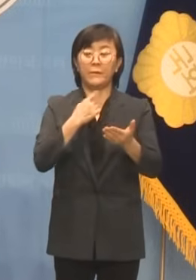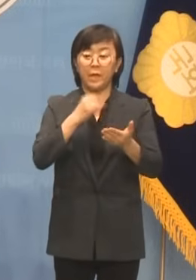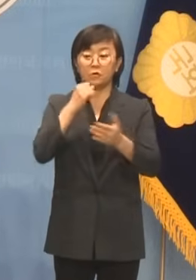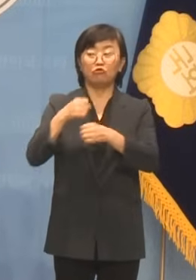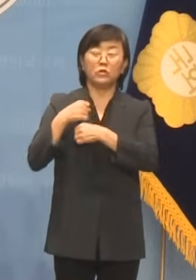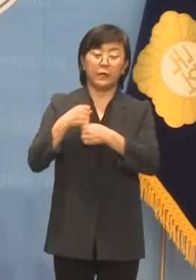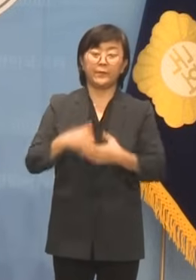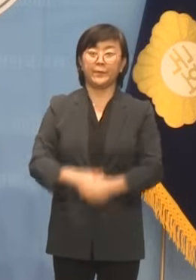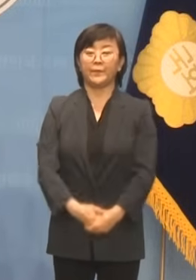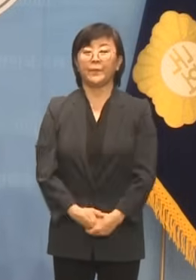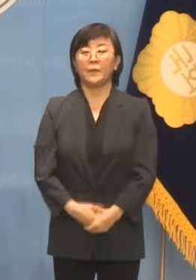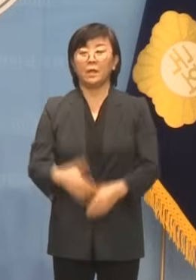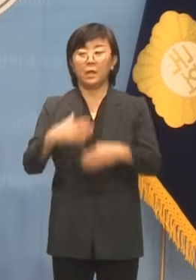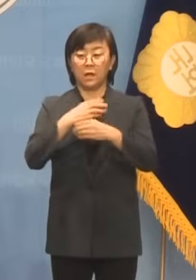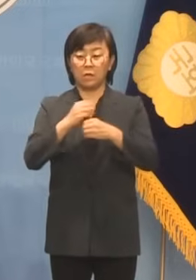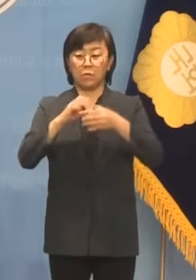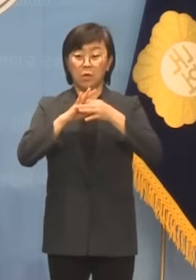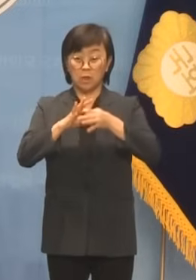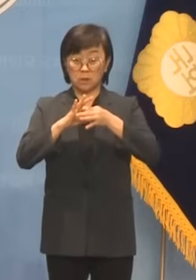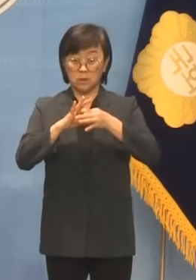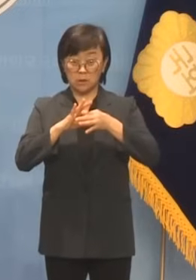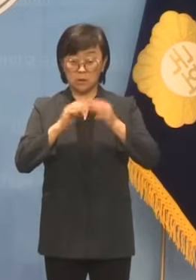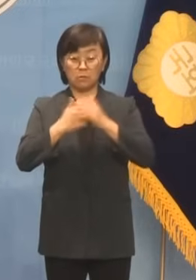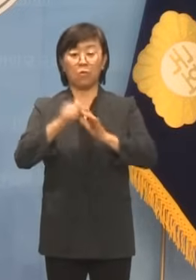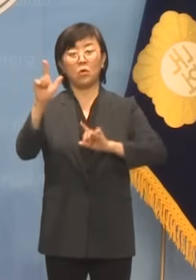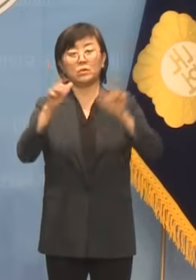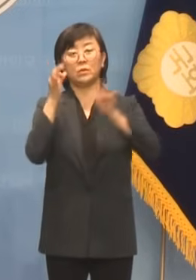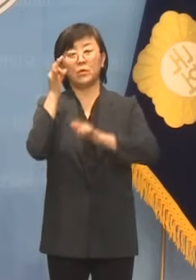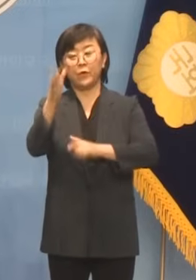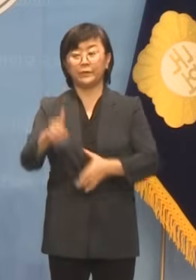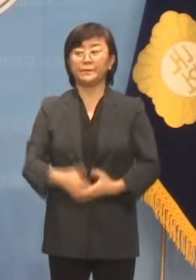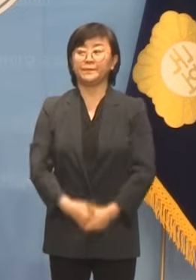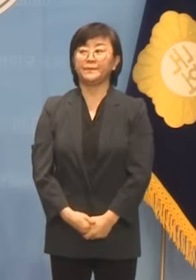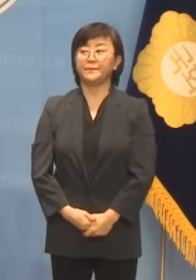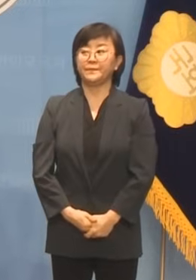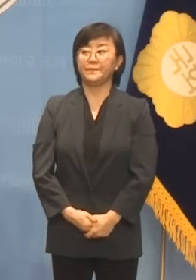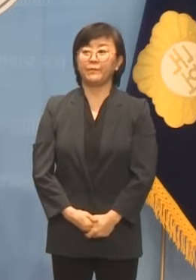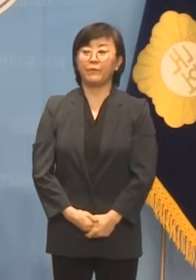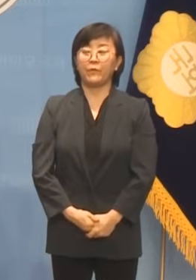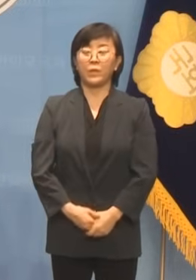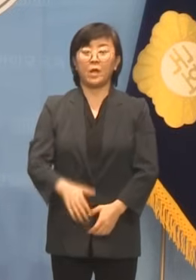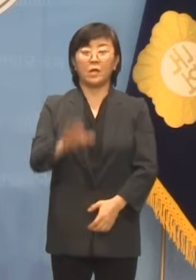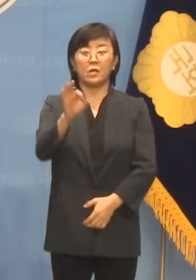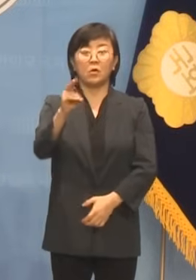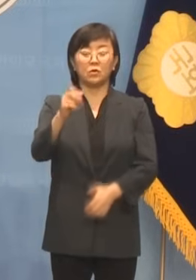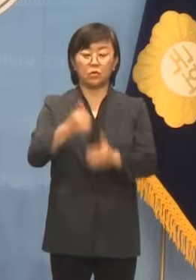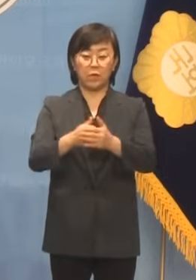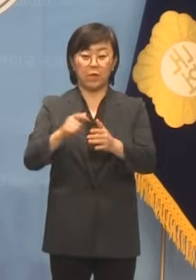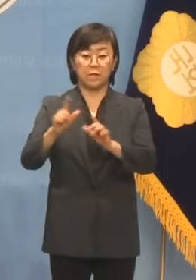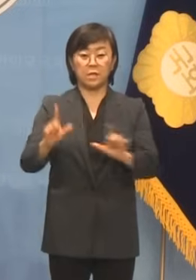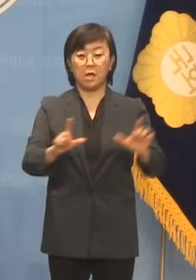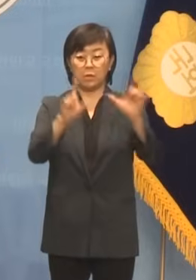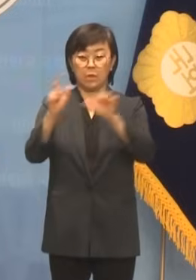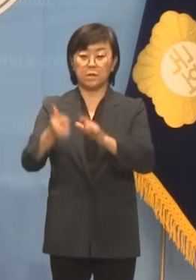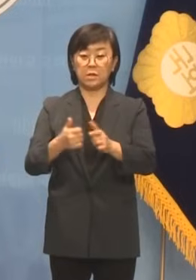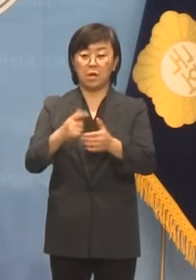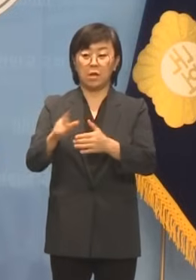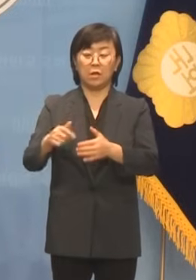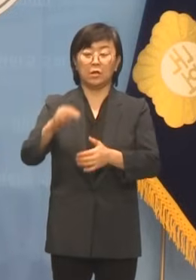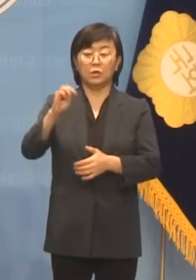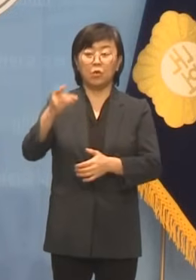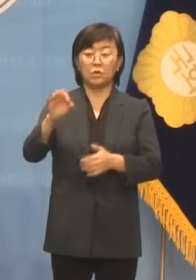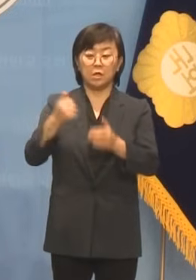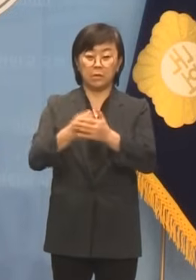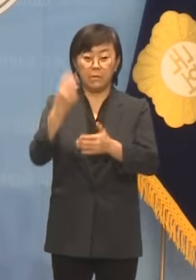하였습니다. 안보관념도 뒤지지 않는 모습을 보여드리겠습니다. 영종도에 살면서 통장을 하며